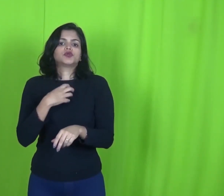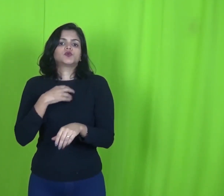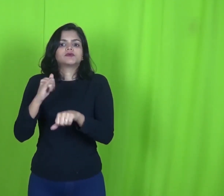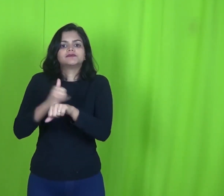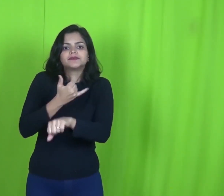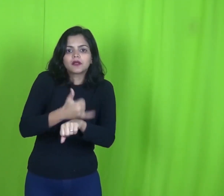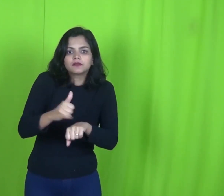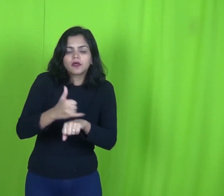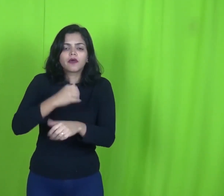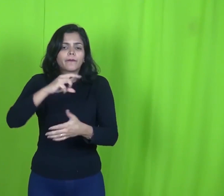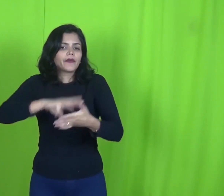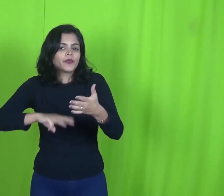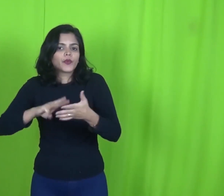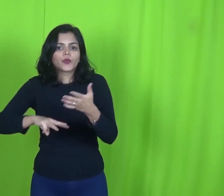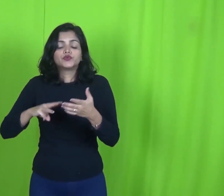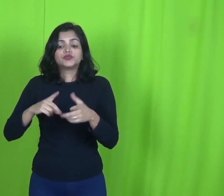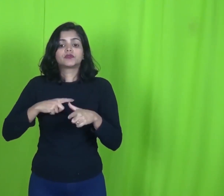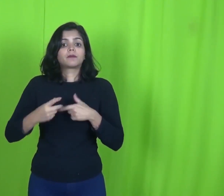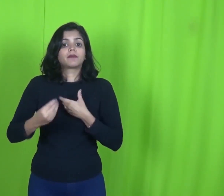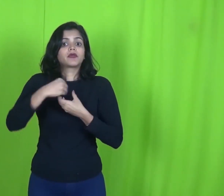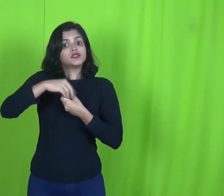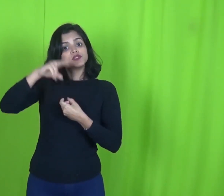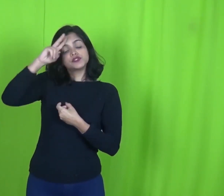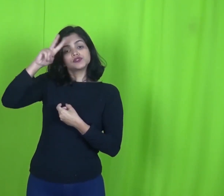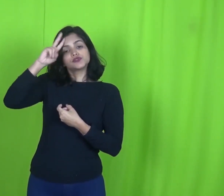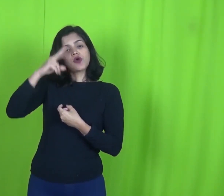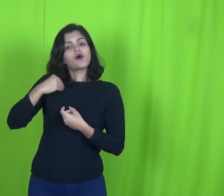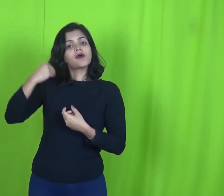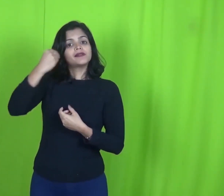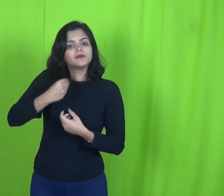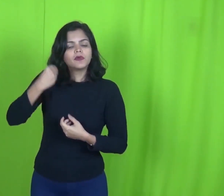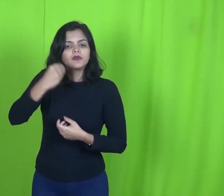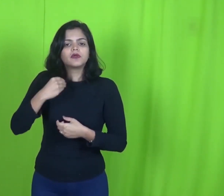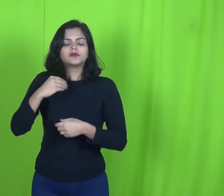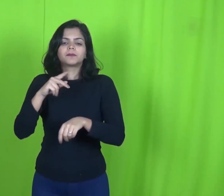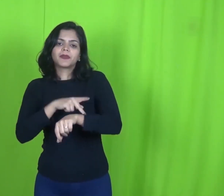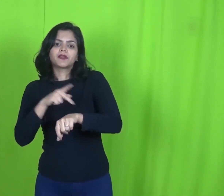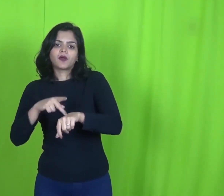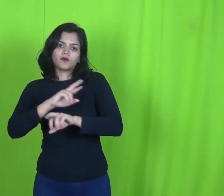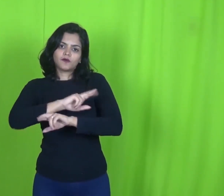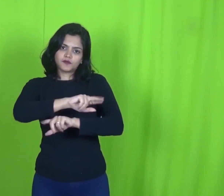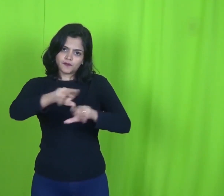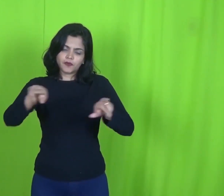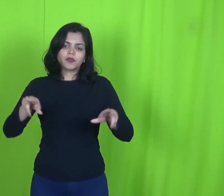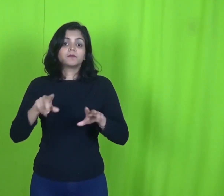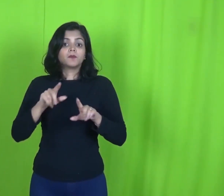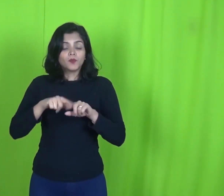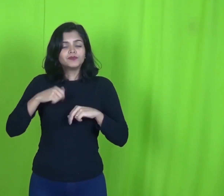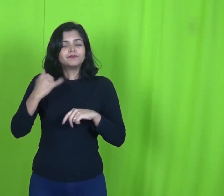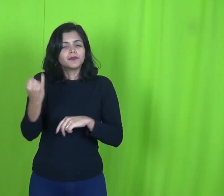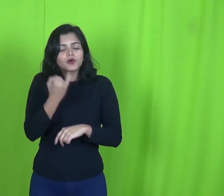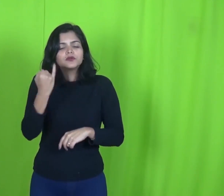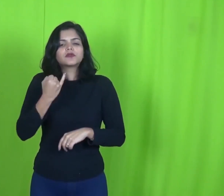ensinar, estratégias, metodologias, conhecimentos, e a sua própria história. Isso tudo